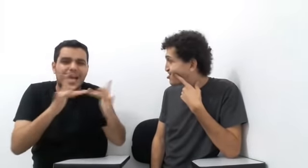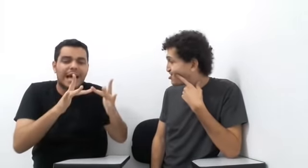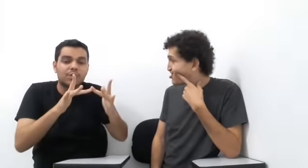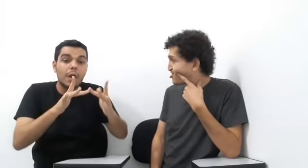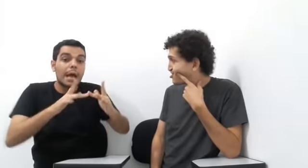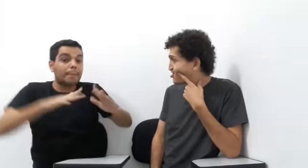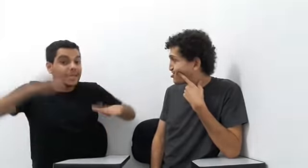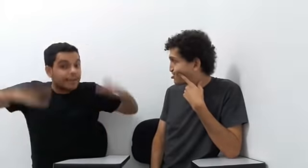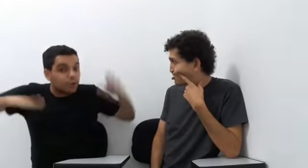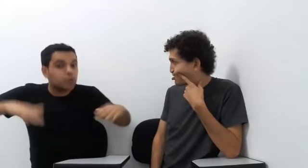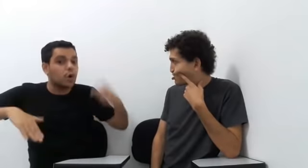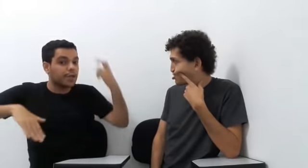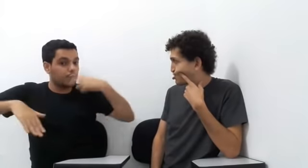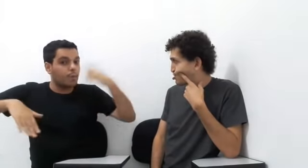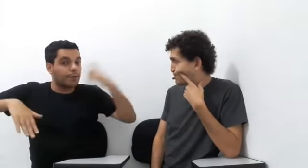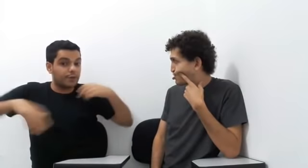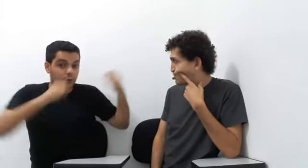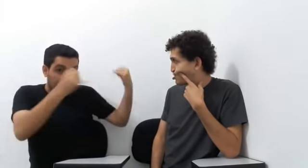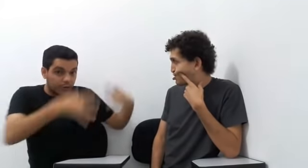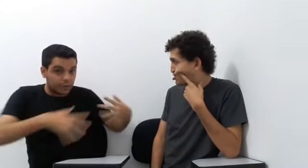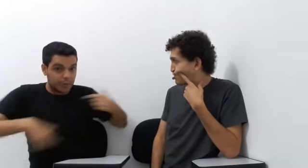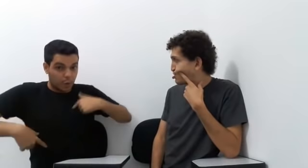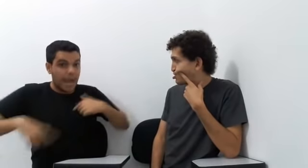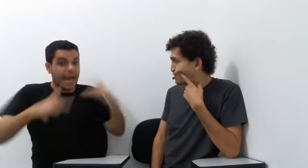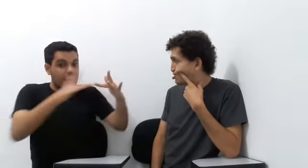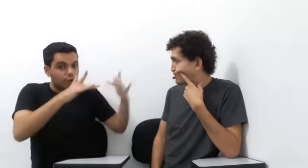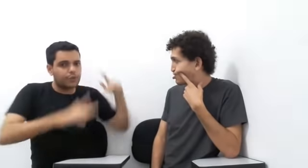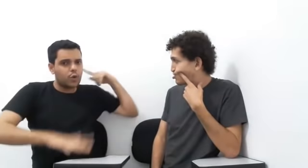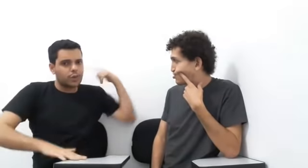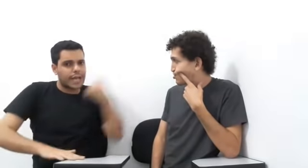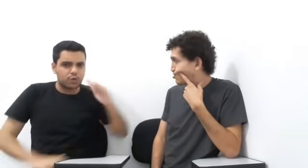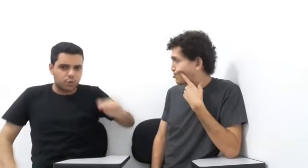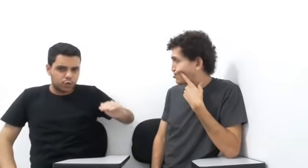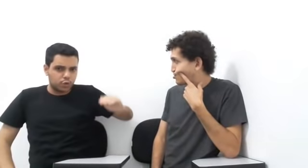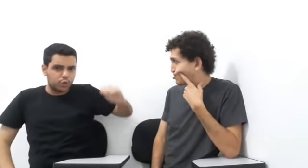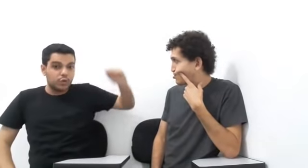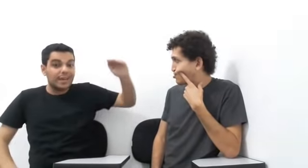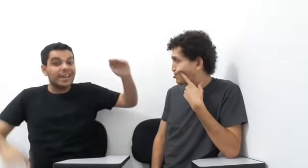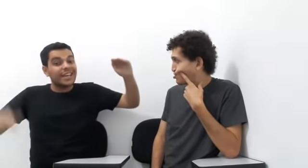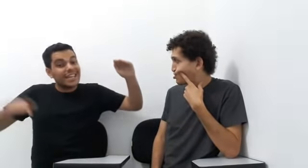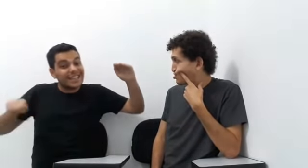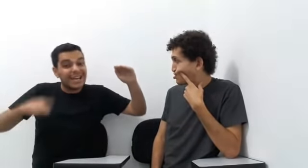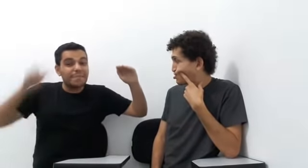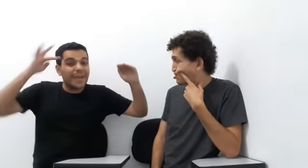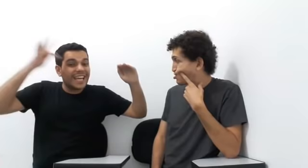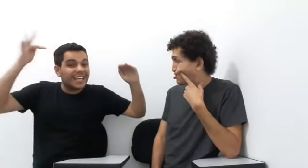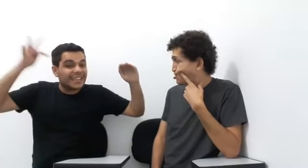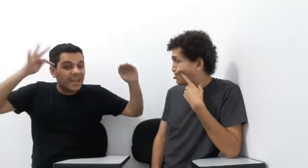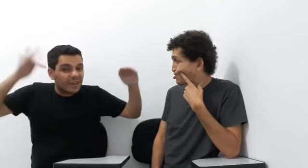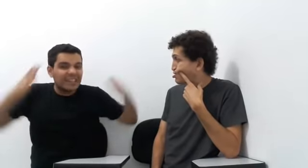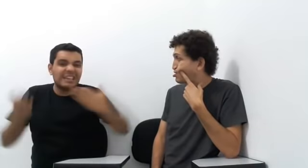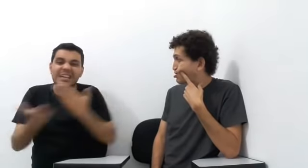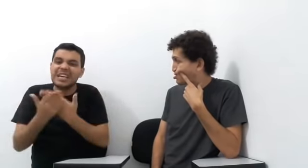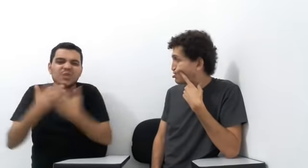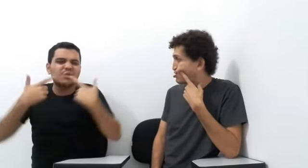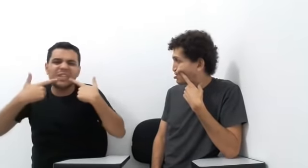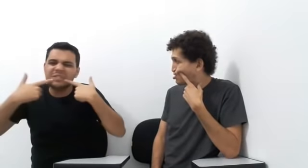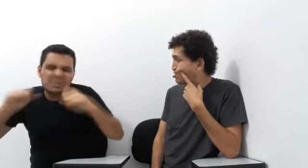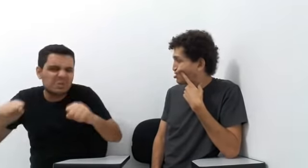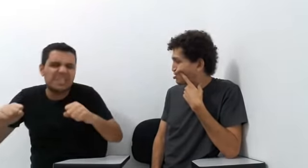contato, mas teve os dois, como o professor Carlos explicou. Eu tive contato com o surdo e também teoria, estudando